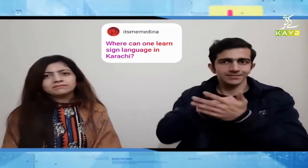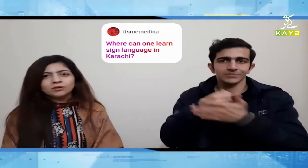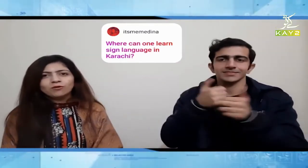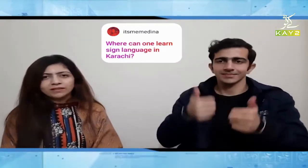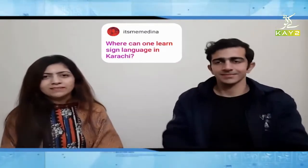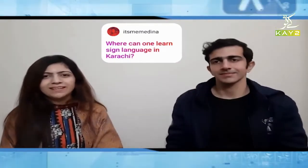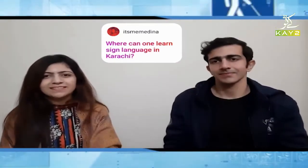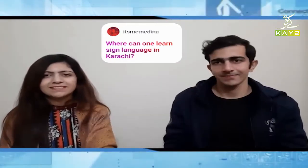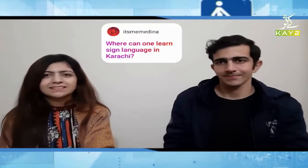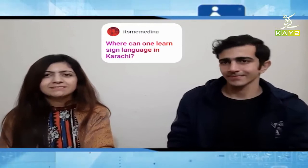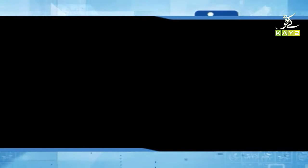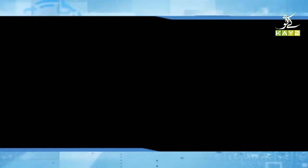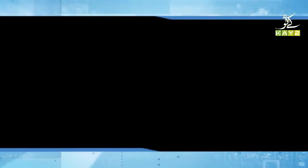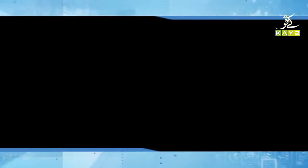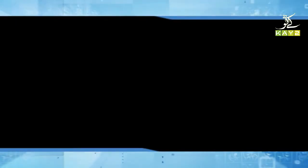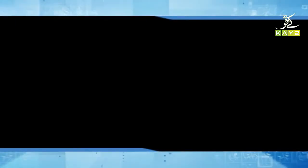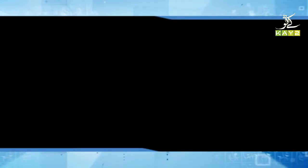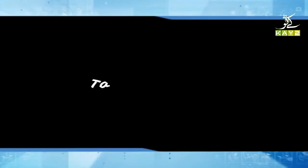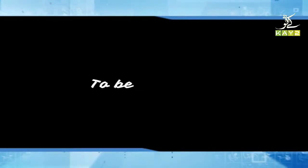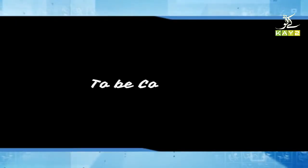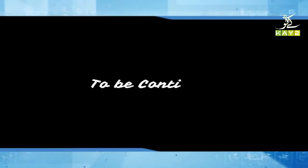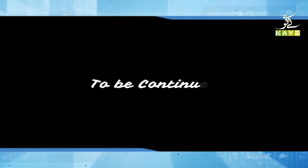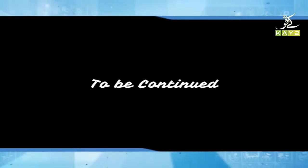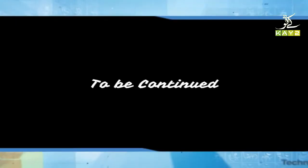ऑप्शन। ओके, यस।